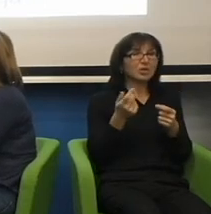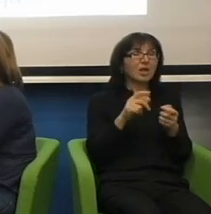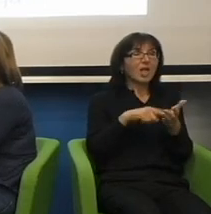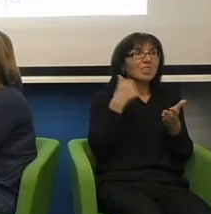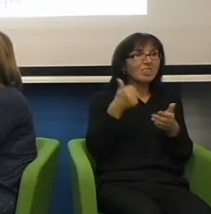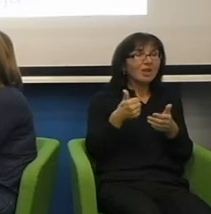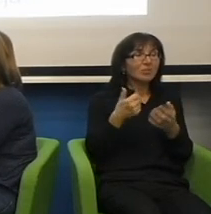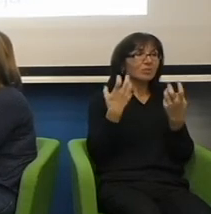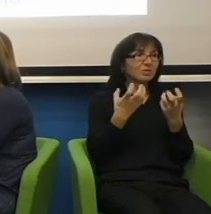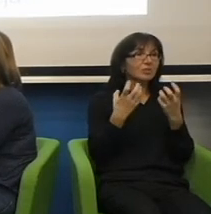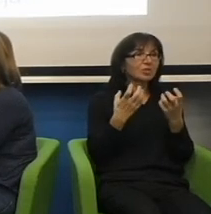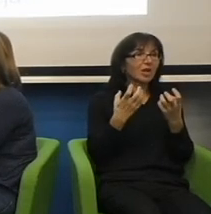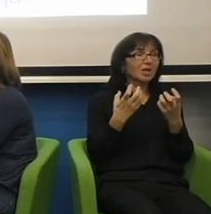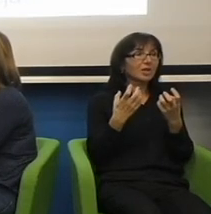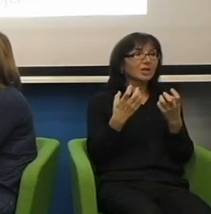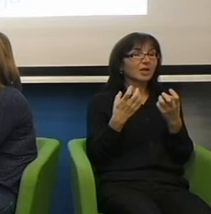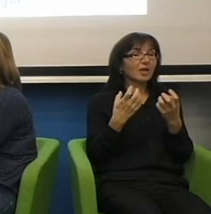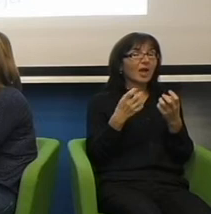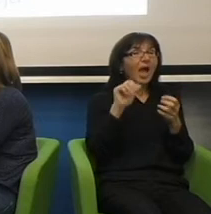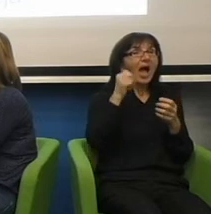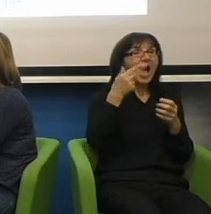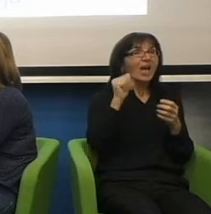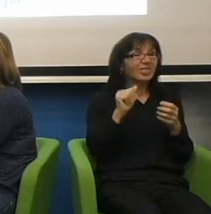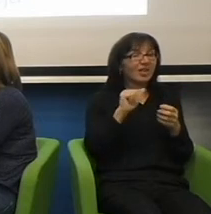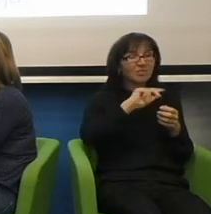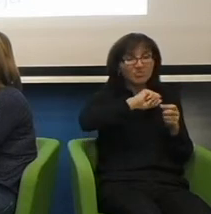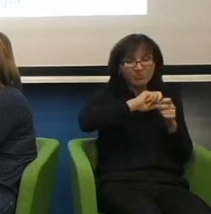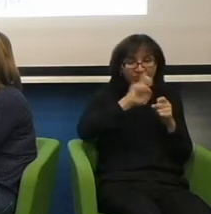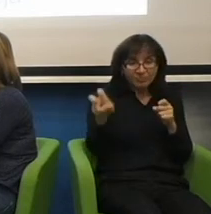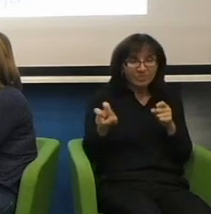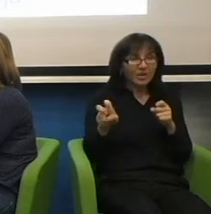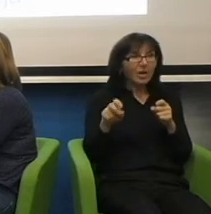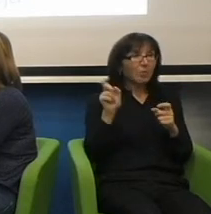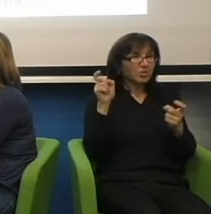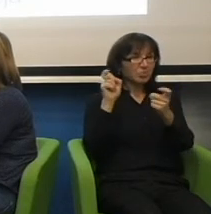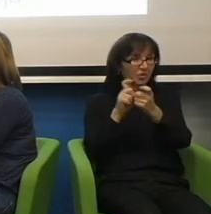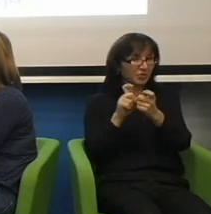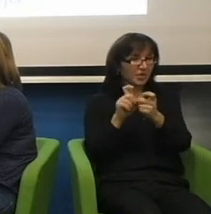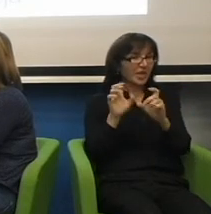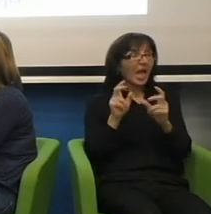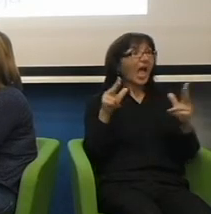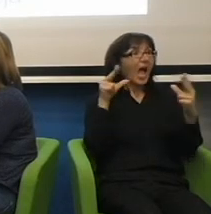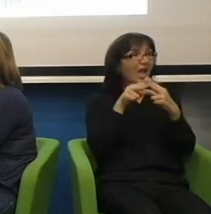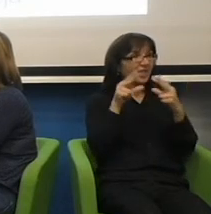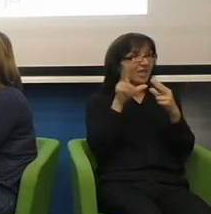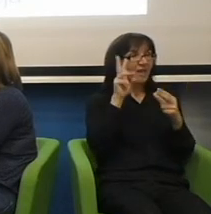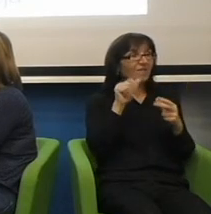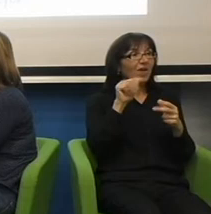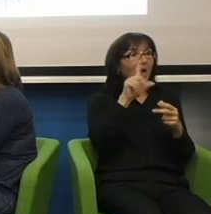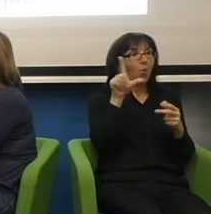Najpierw chcieli po prostu pozbyć się jej jako przeciwnika. Ta jej ciągle ataki na Wałęsę, no po